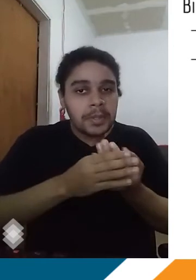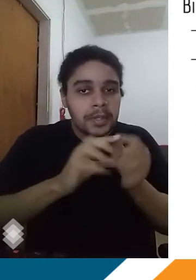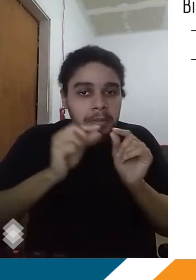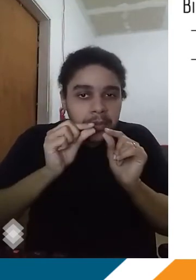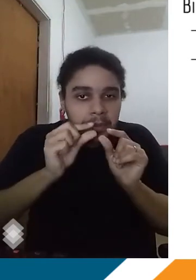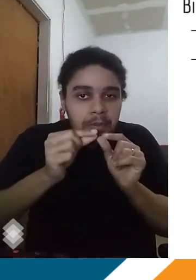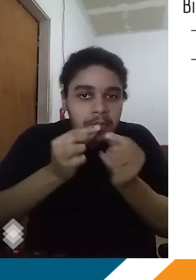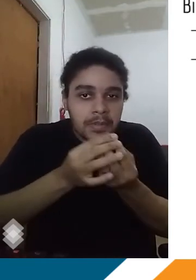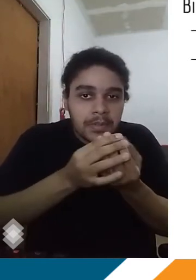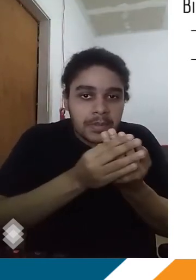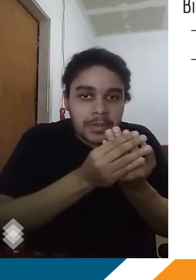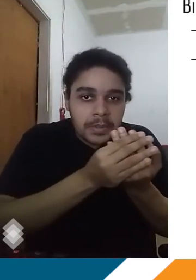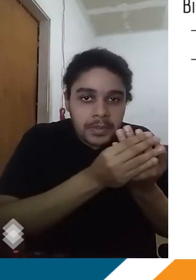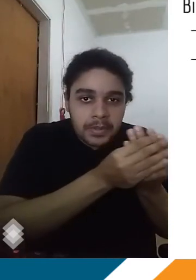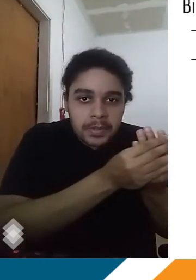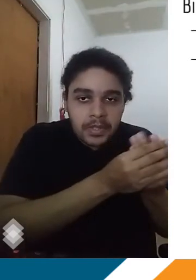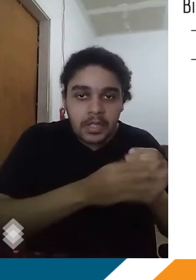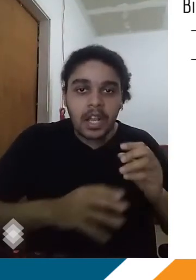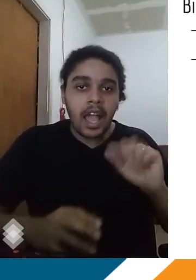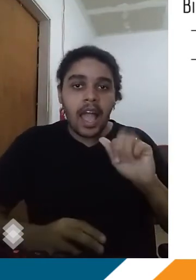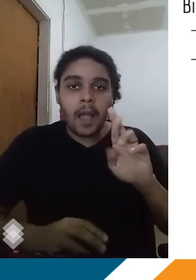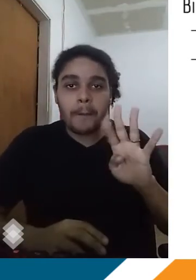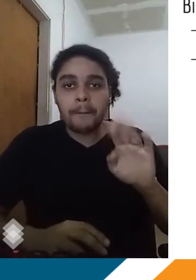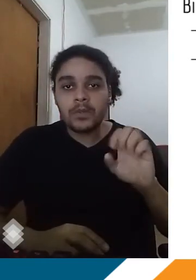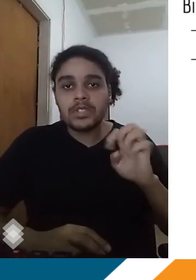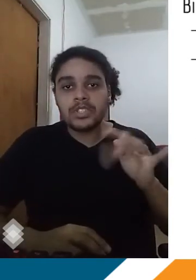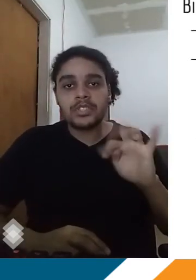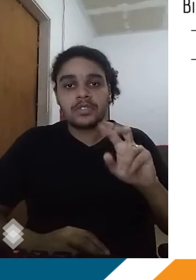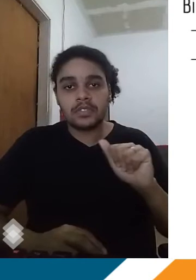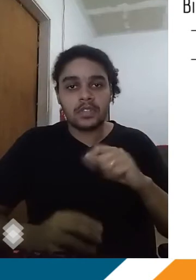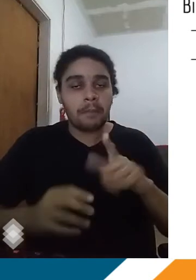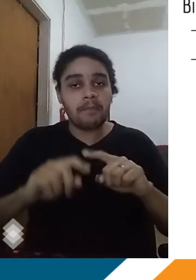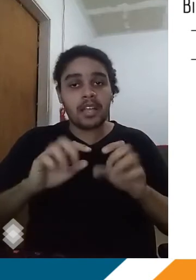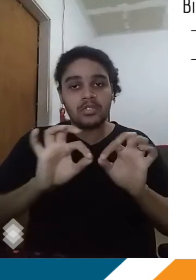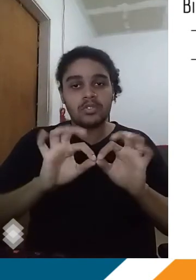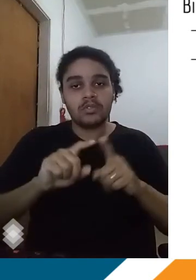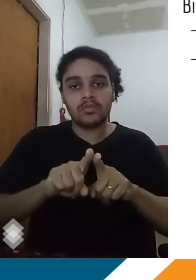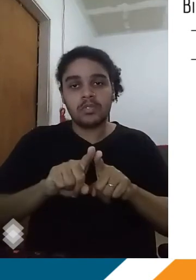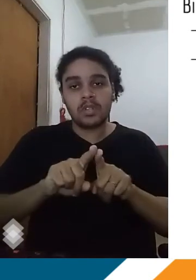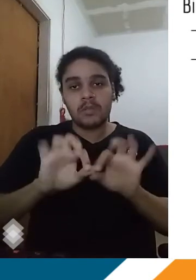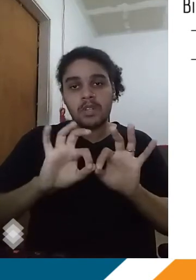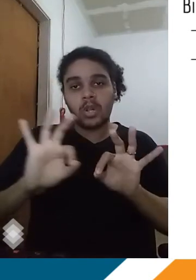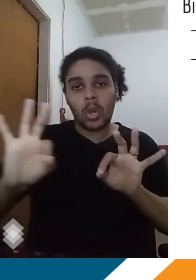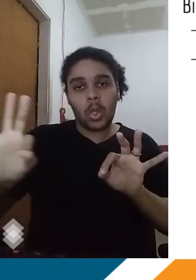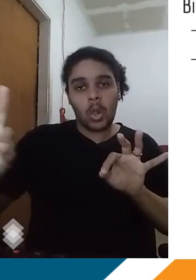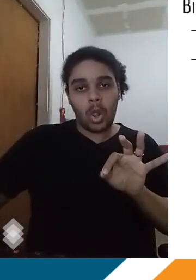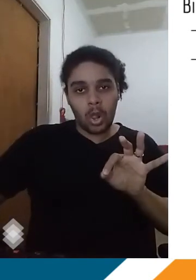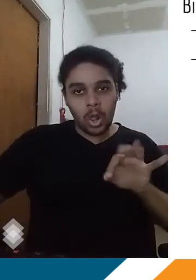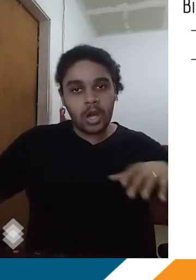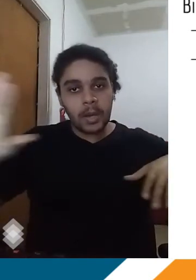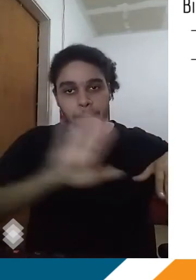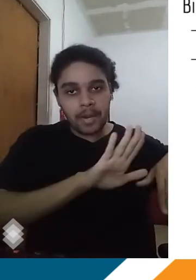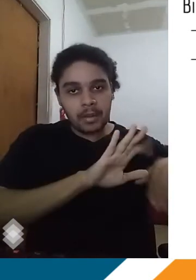espécies herbáceas e arbustivas. E que quanto mais a gente se afasta da face praial, do ambiente de